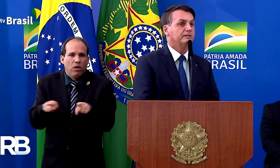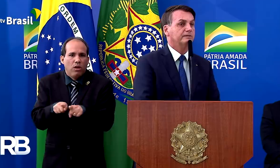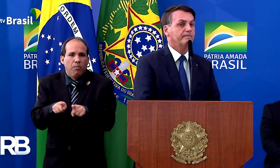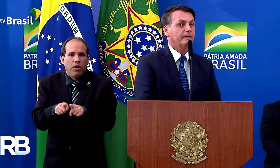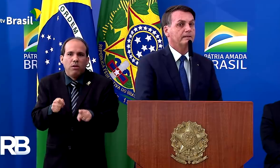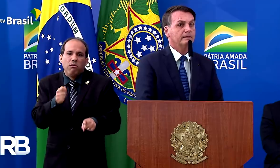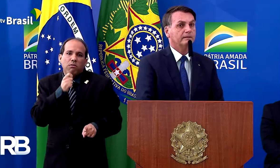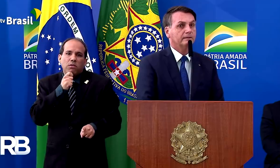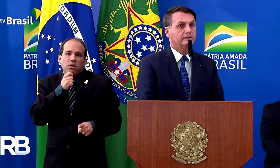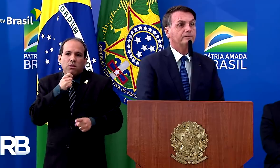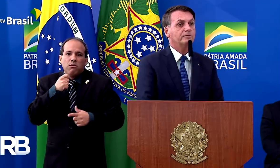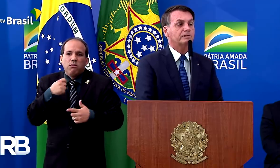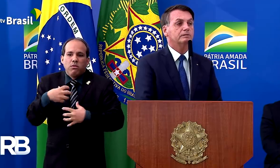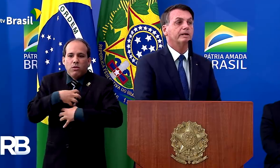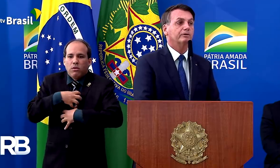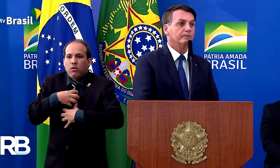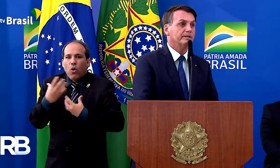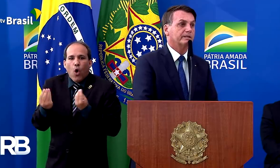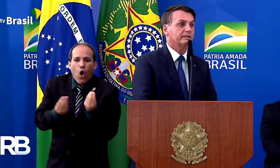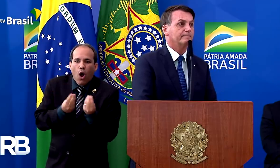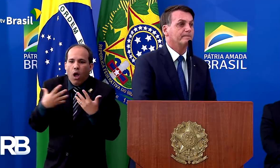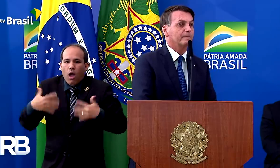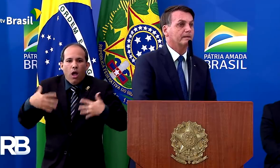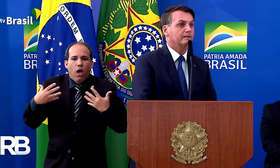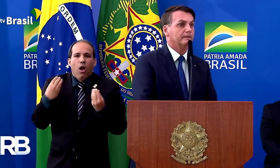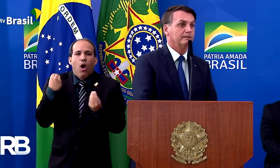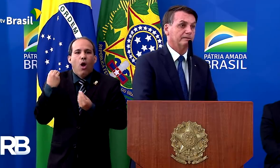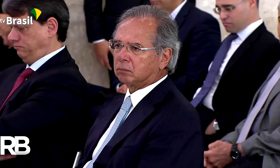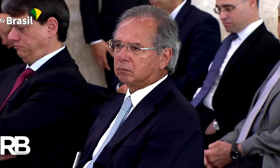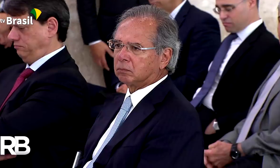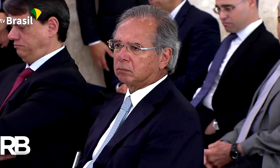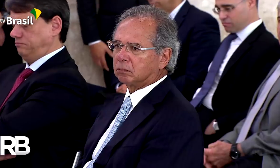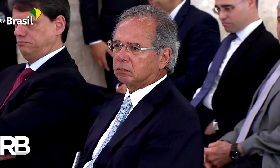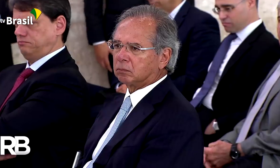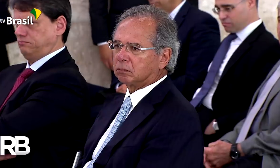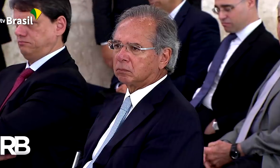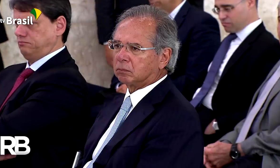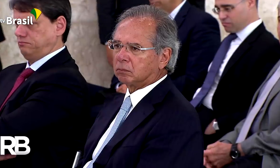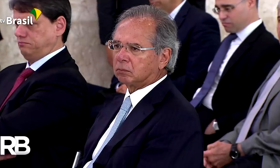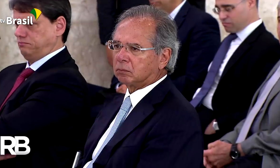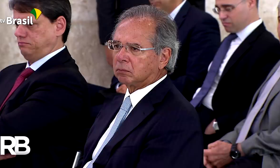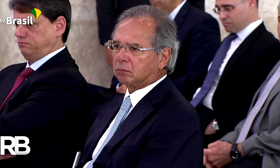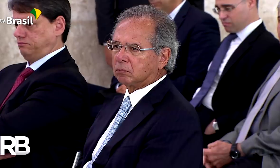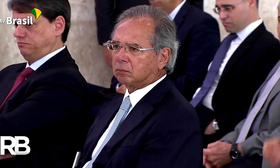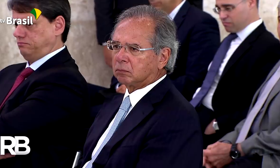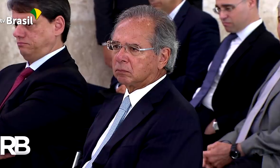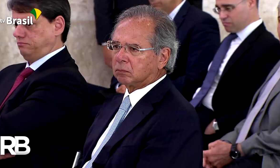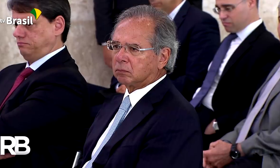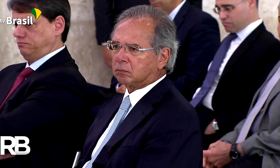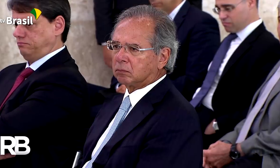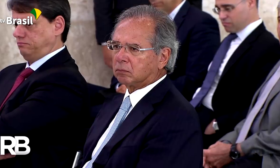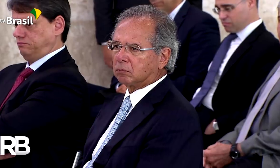sem perspectiva, em função de uma economia que a gente vê que está sofrendo sérios reversos. lá.